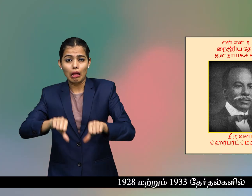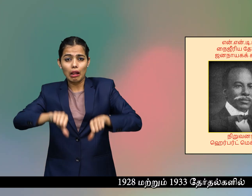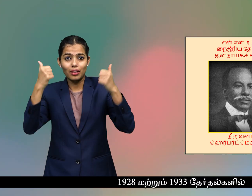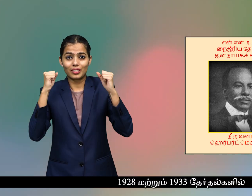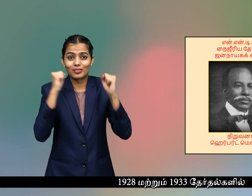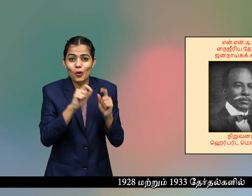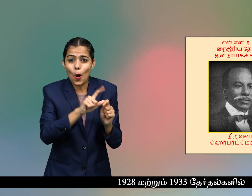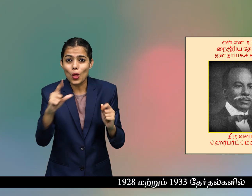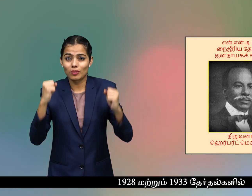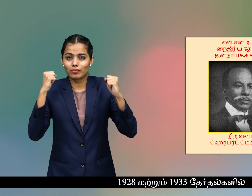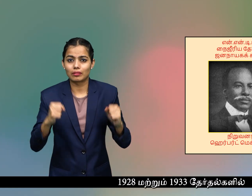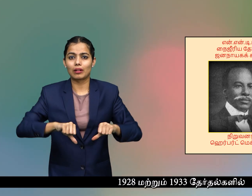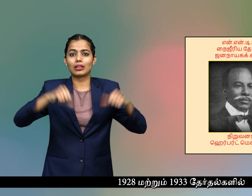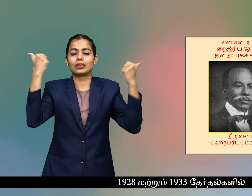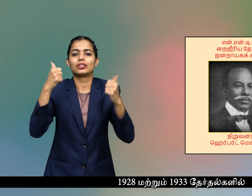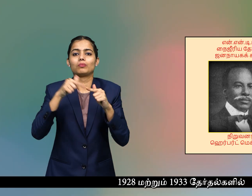1928 மற்றும்